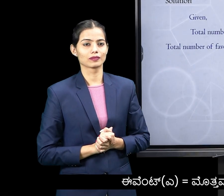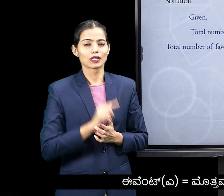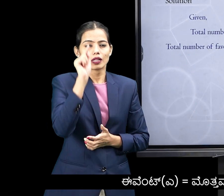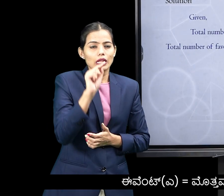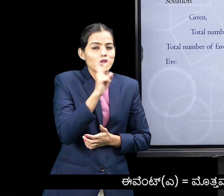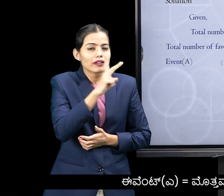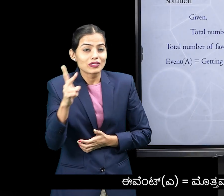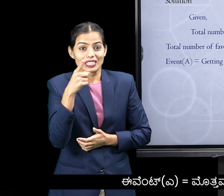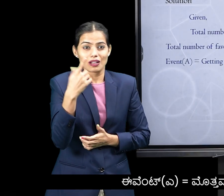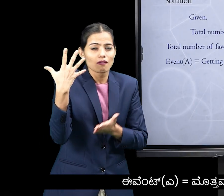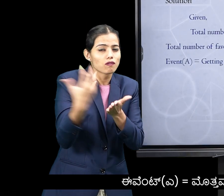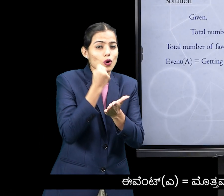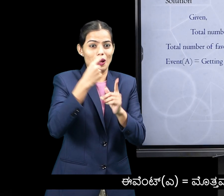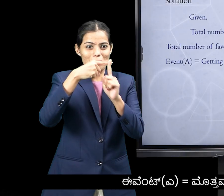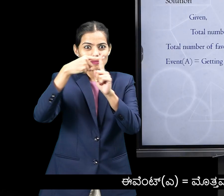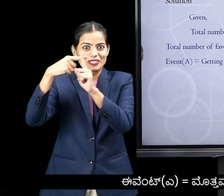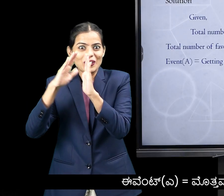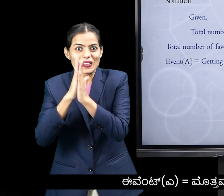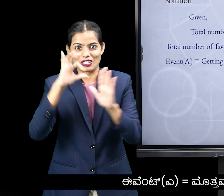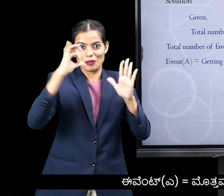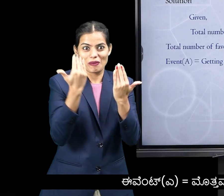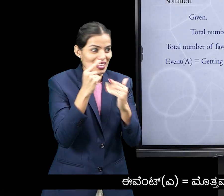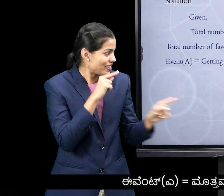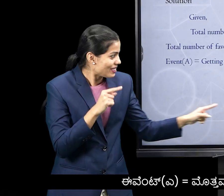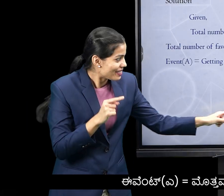ಇವೆಂಟ್ ಆಫ್ ಎ ಈಸ್ ಈಕ್ವಲ್ ಟು ಮೊತ್ತವನ್ನ 9ರಂತೆ ಪಡೆಯಲಾಗ್ತಾ ಇದೆ.